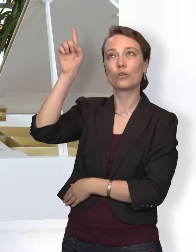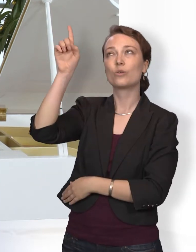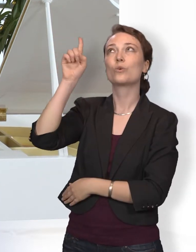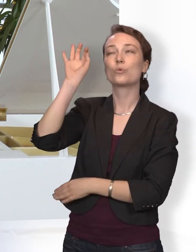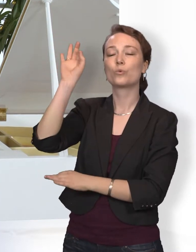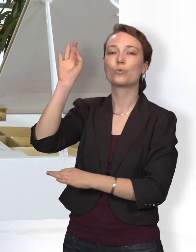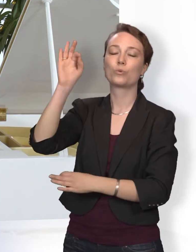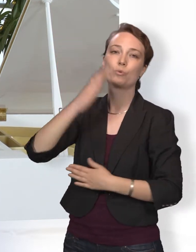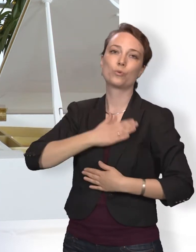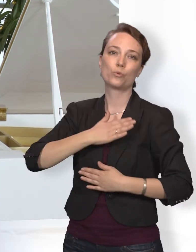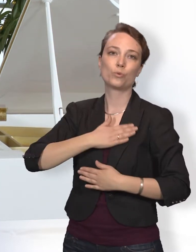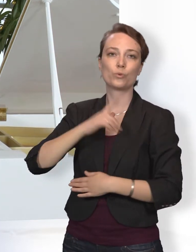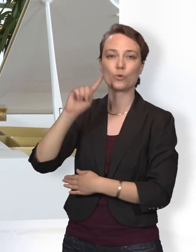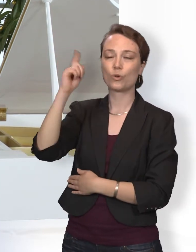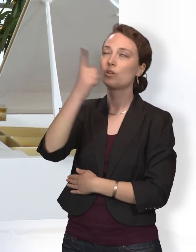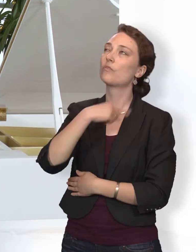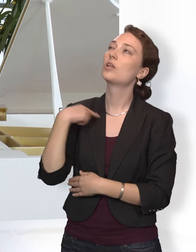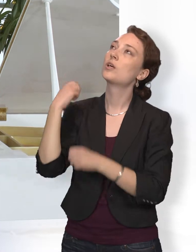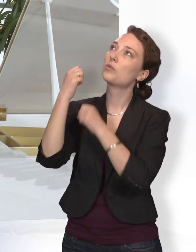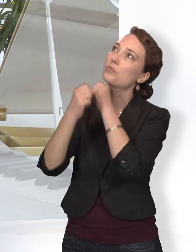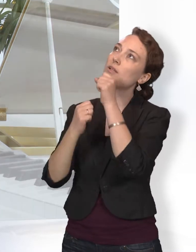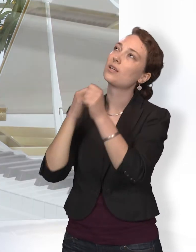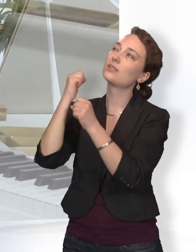excelsis, guter Gott, dich